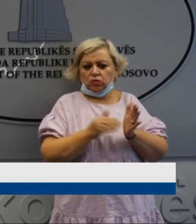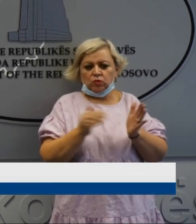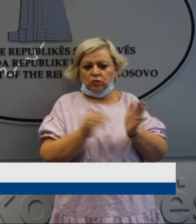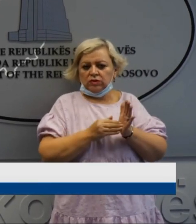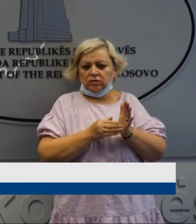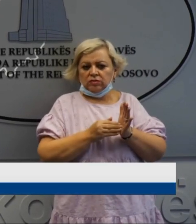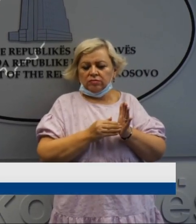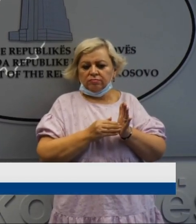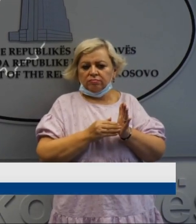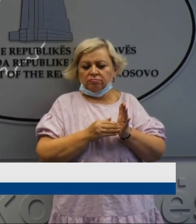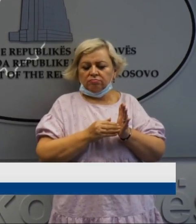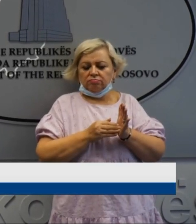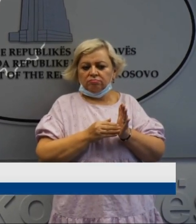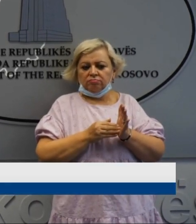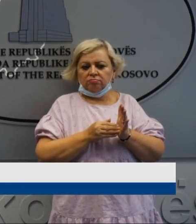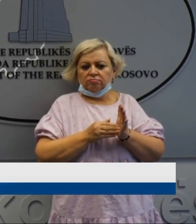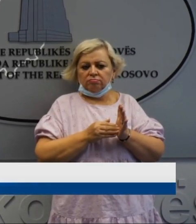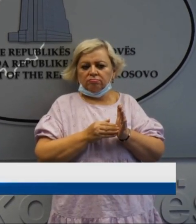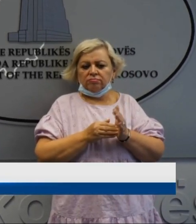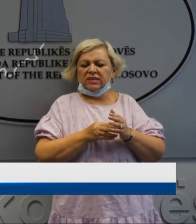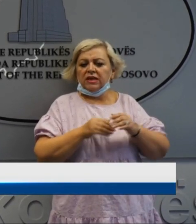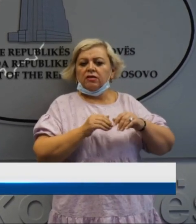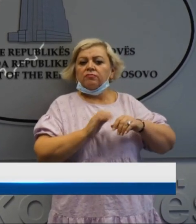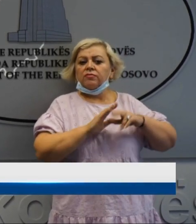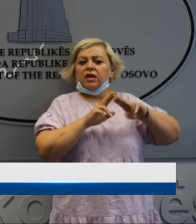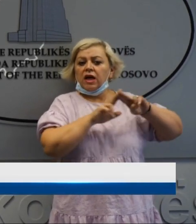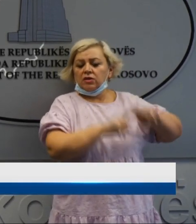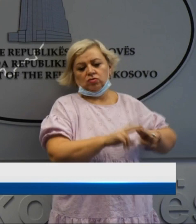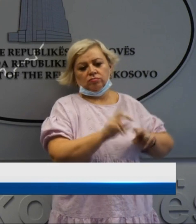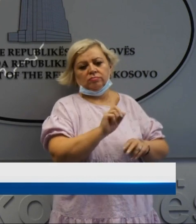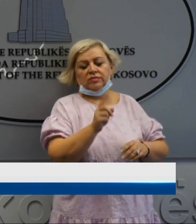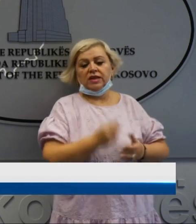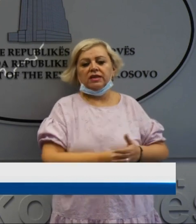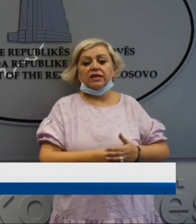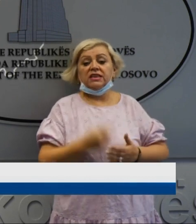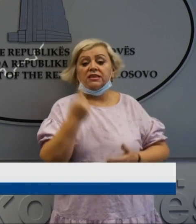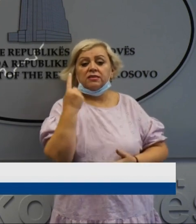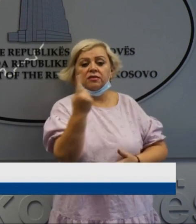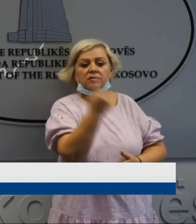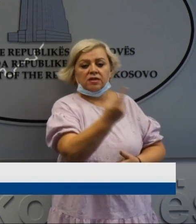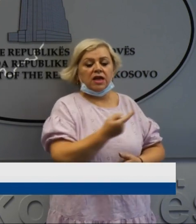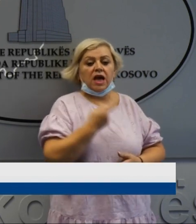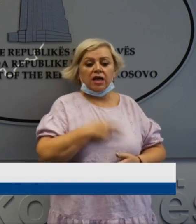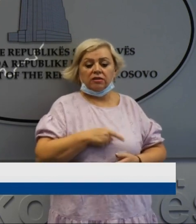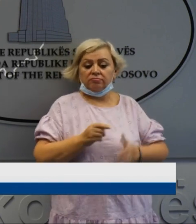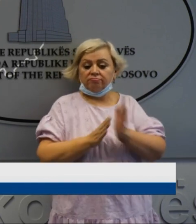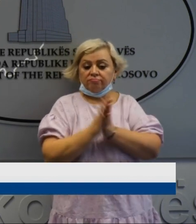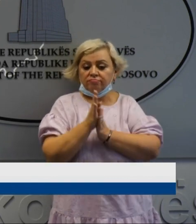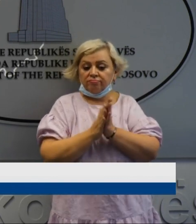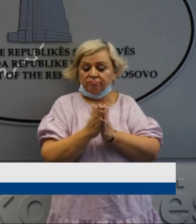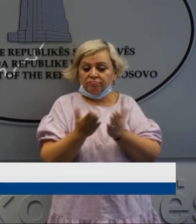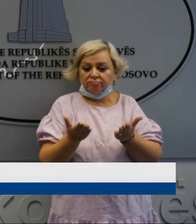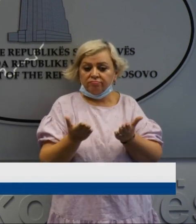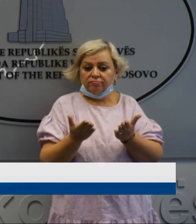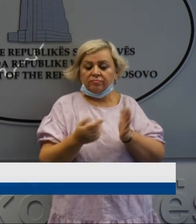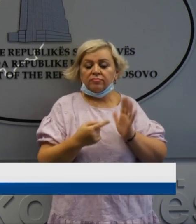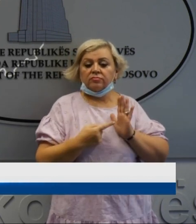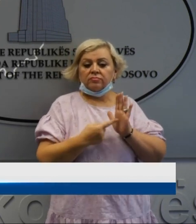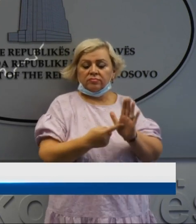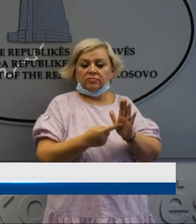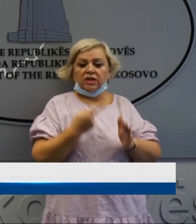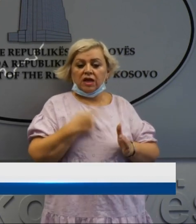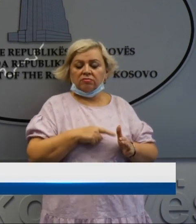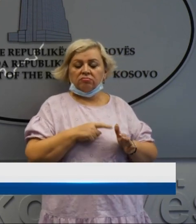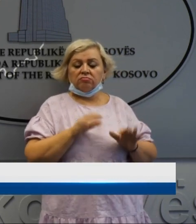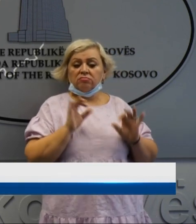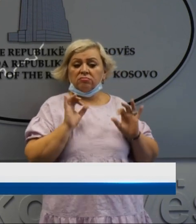nuk do ta bëjmë që ta anashkalojmë. Se cila ankesë e cila do të rezultoj si ankesë